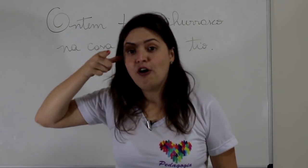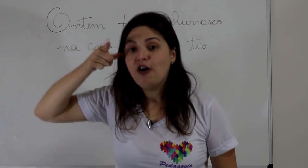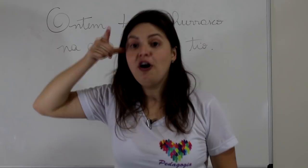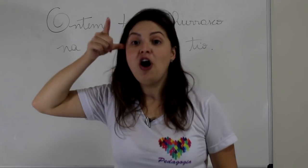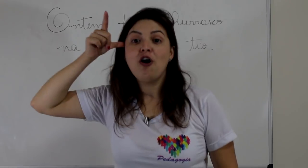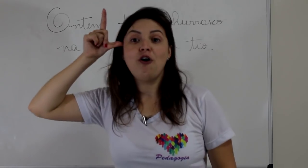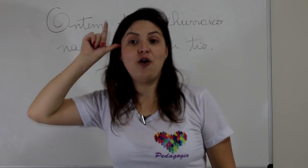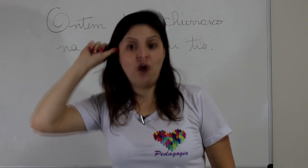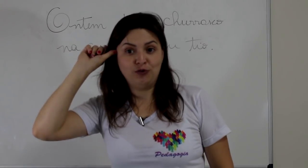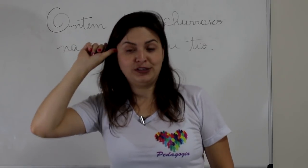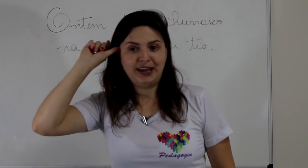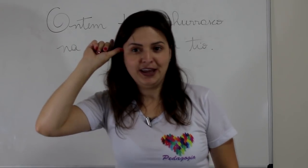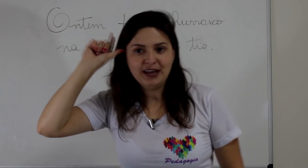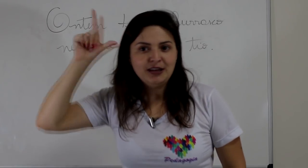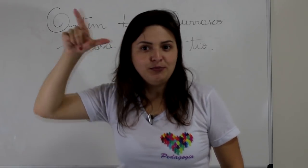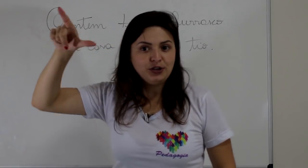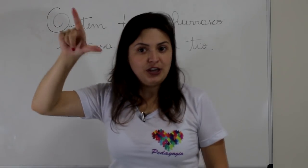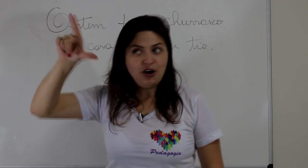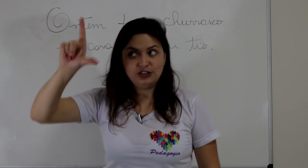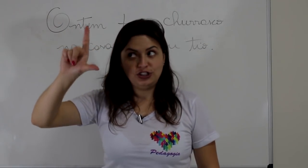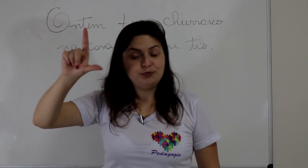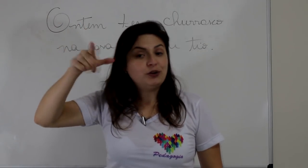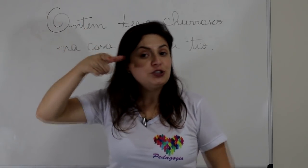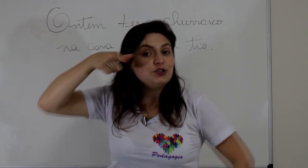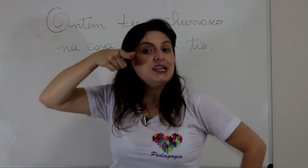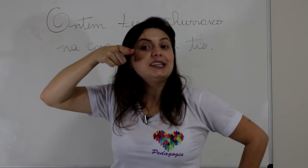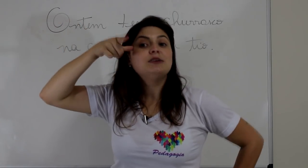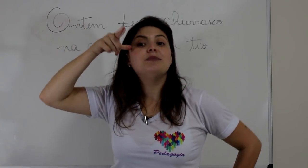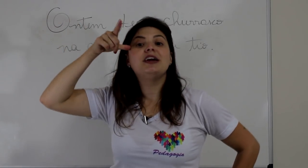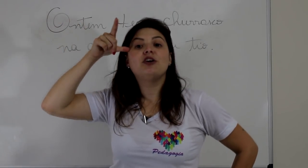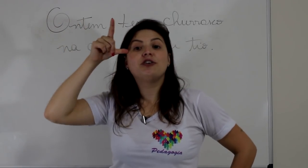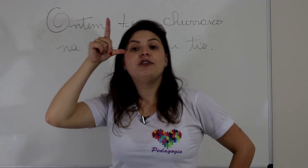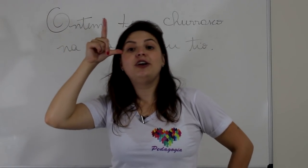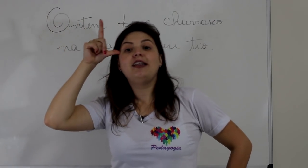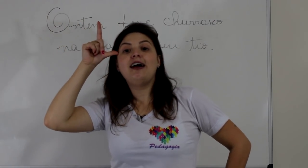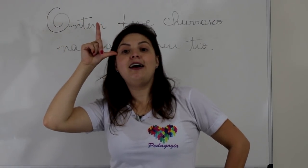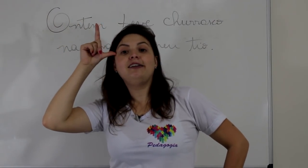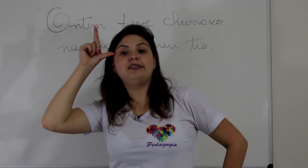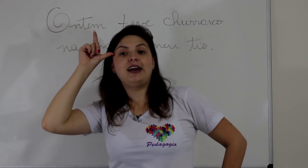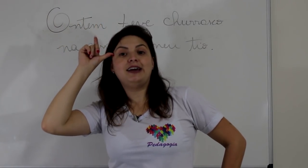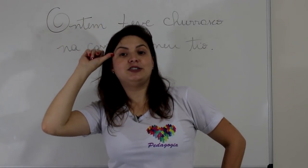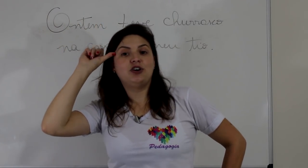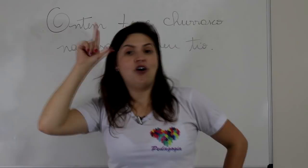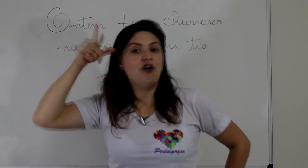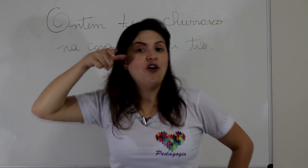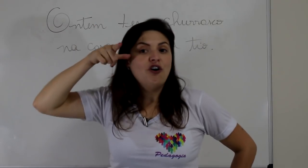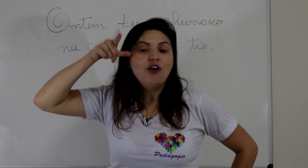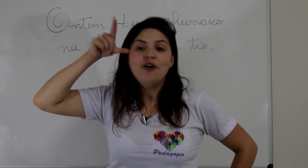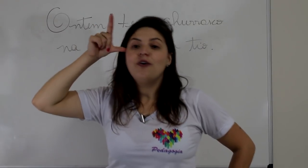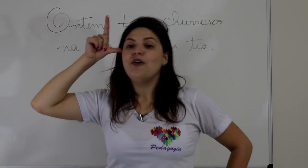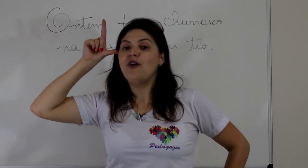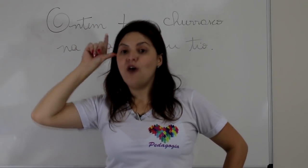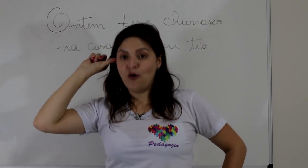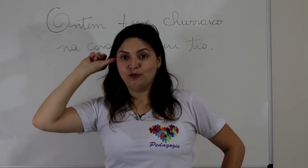ó, ontem. Porque, ó, a gente pode associar também, ó, que foi lá atrás, ó.